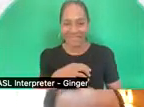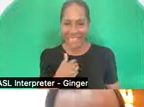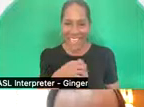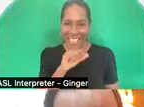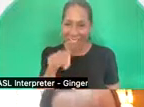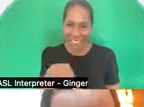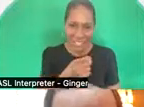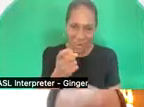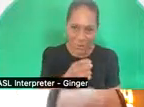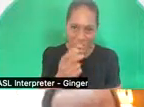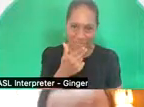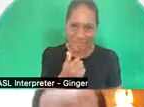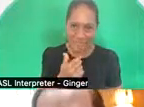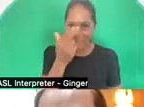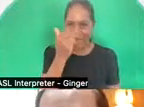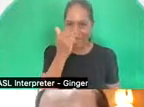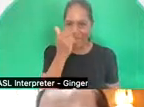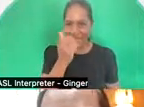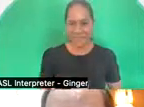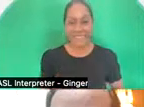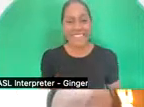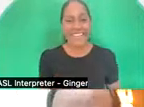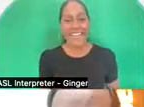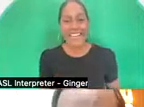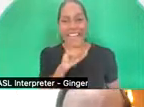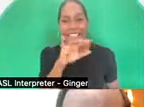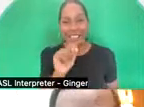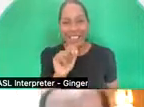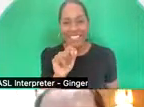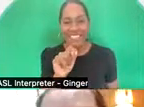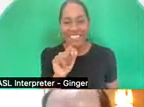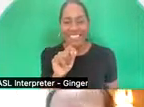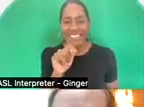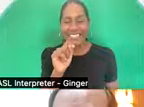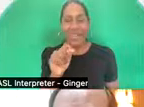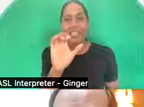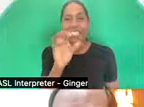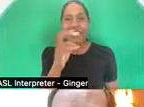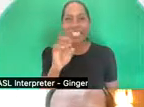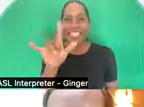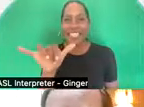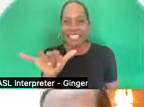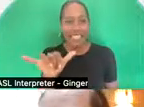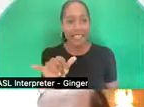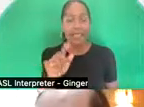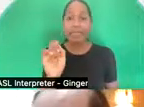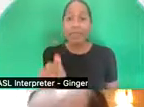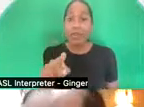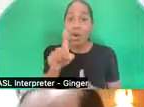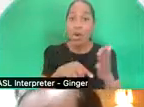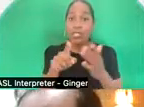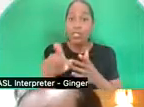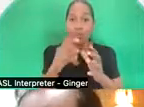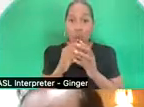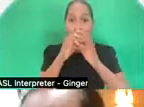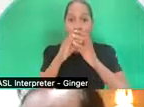Me encantan estas me encanta me encanta qué hace